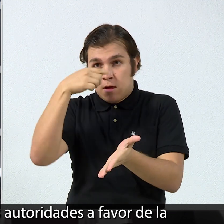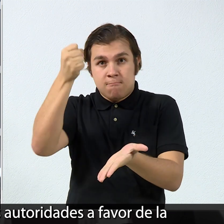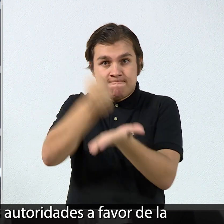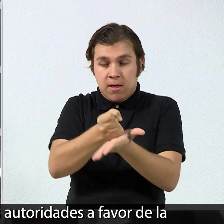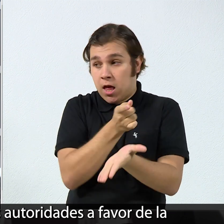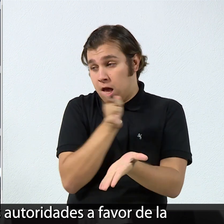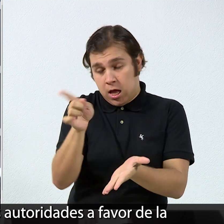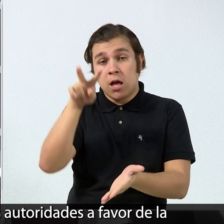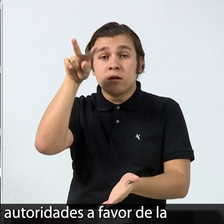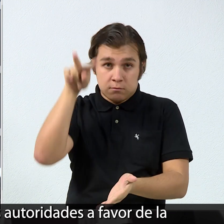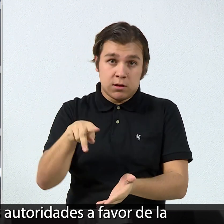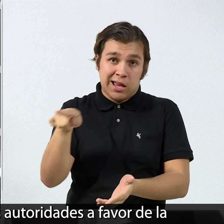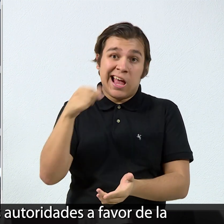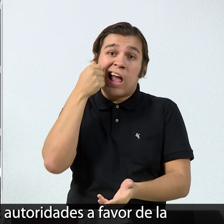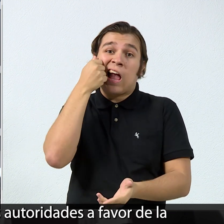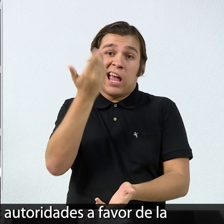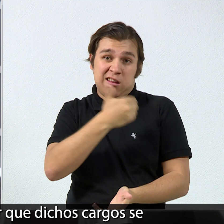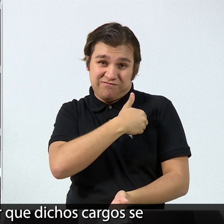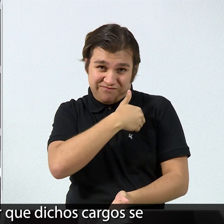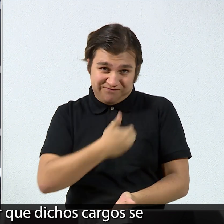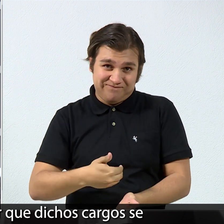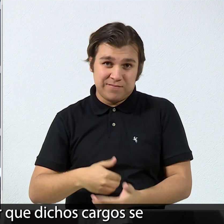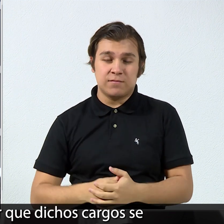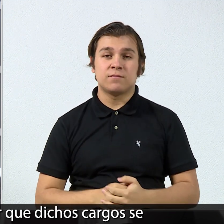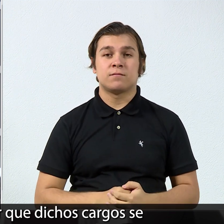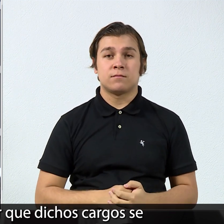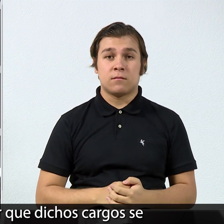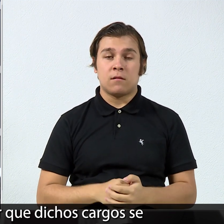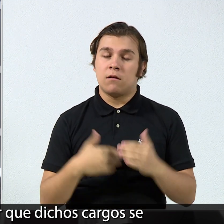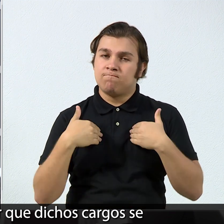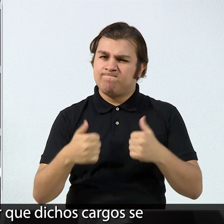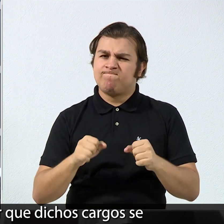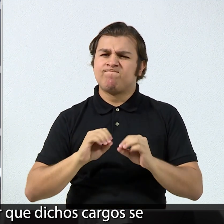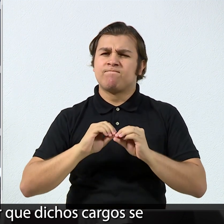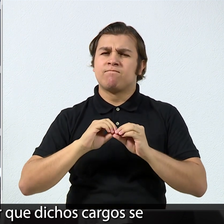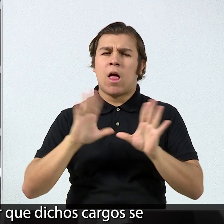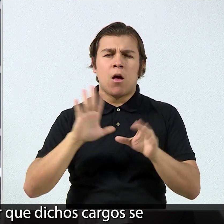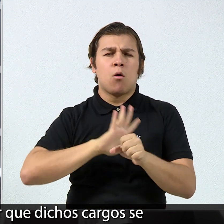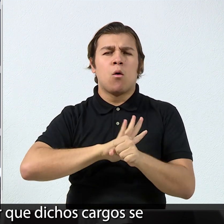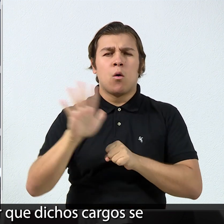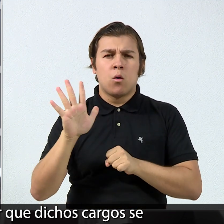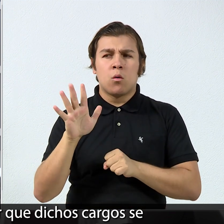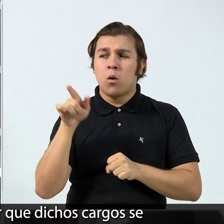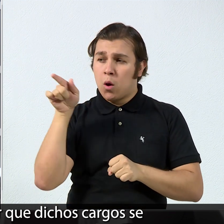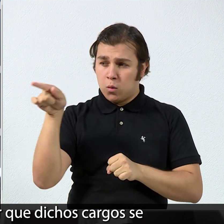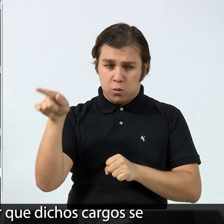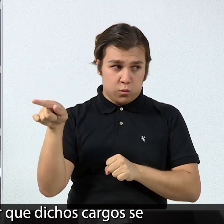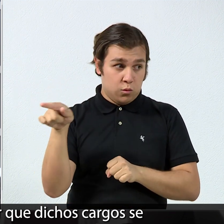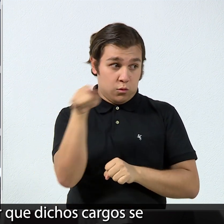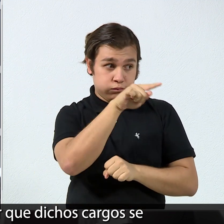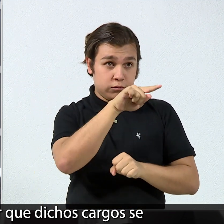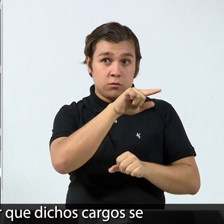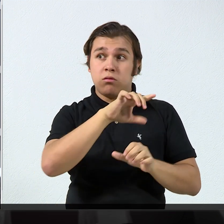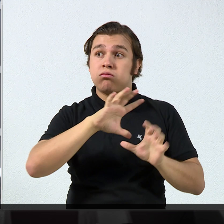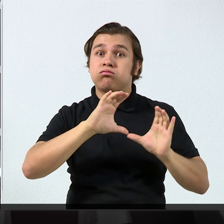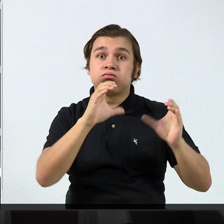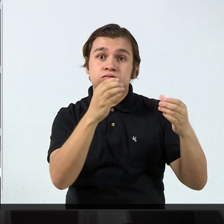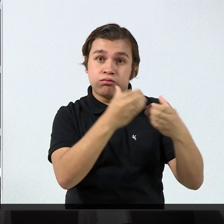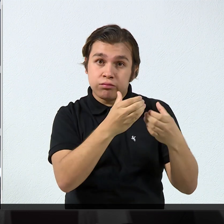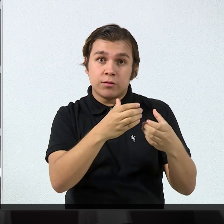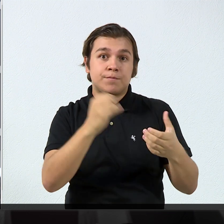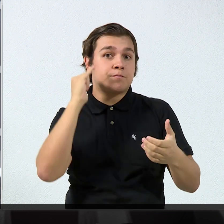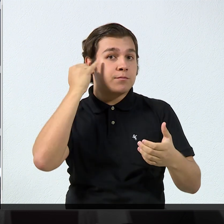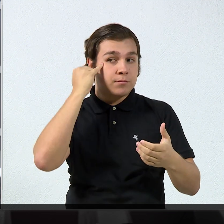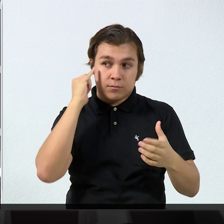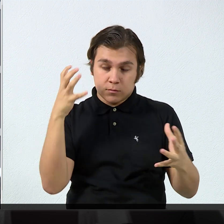persona indígena que pretendan postular, debiéndose entender que dichos cargos se cumplen en nombre de la unidad familiar, no solo